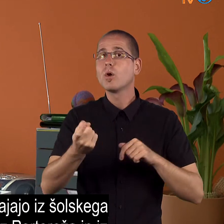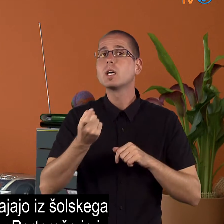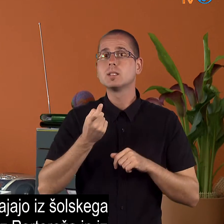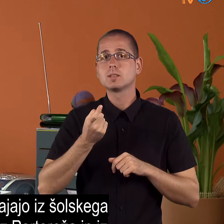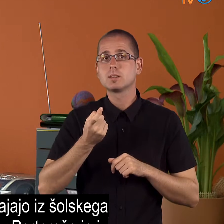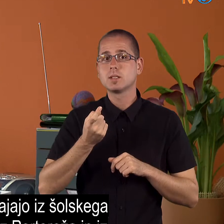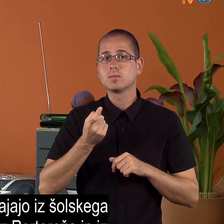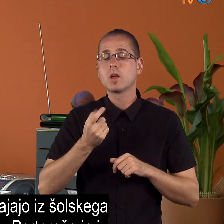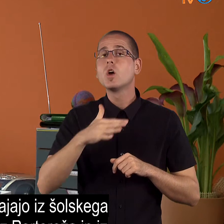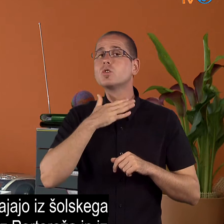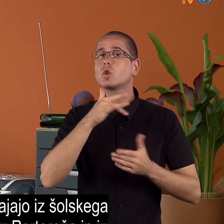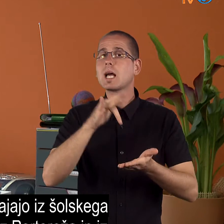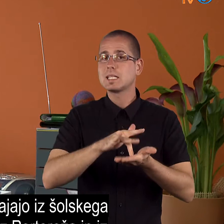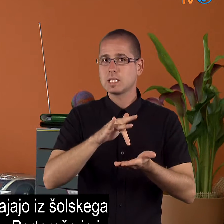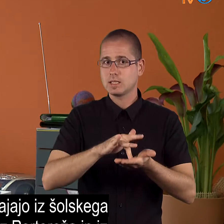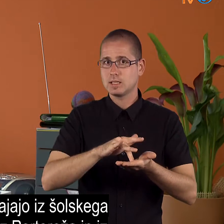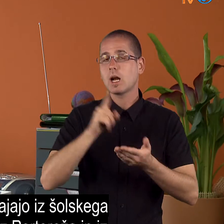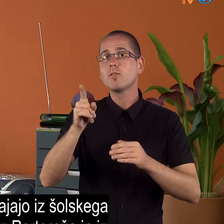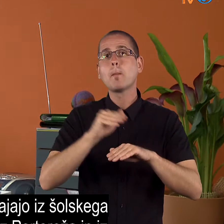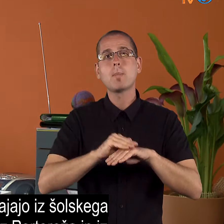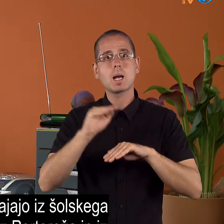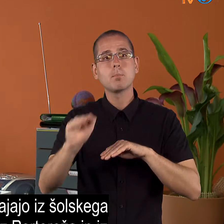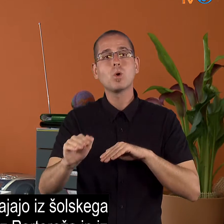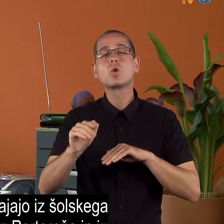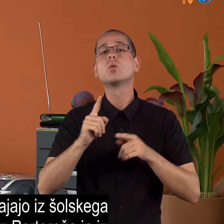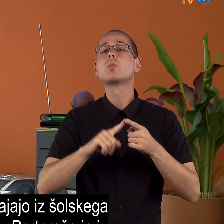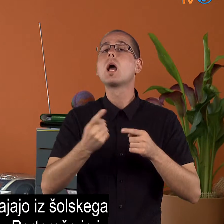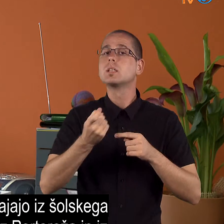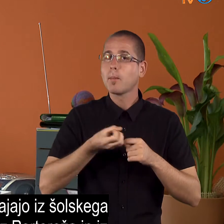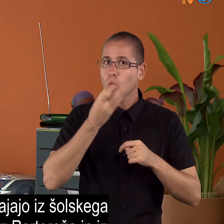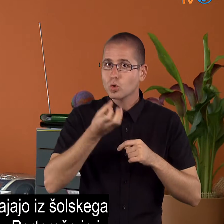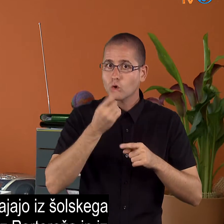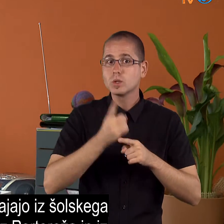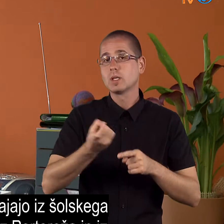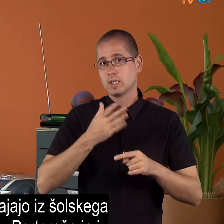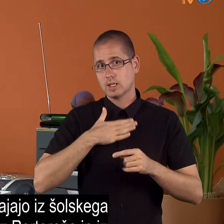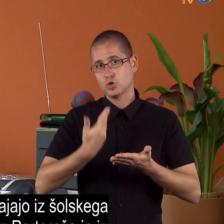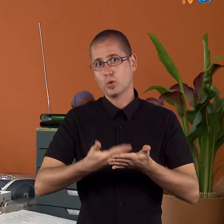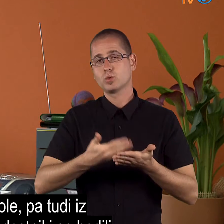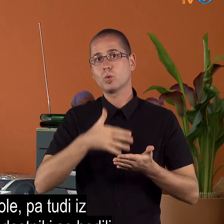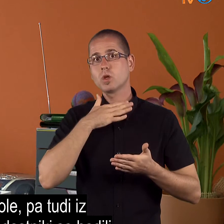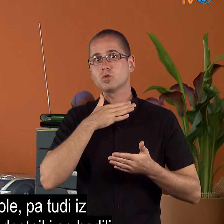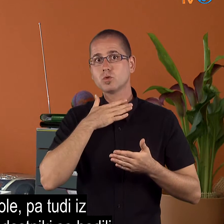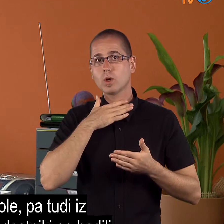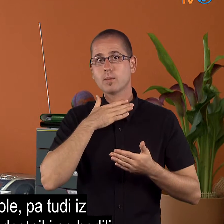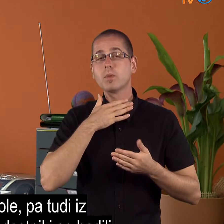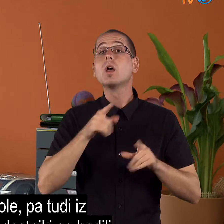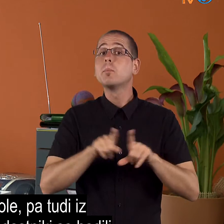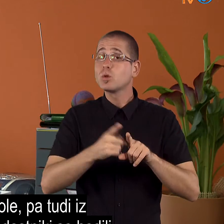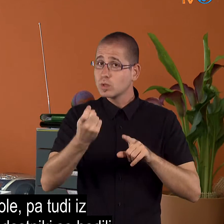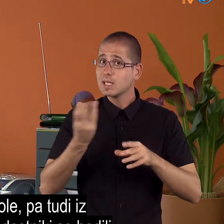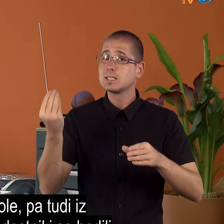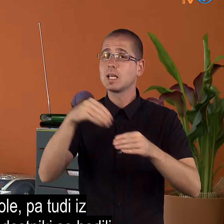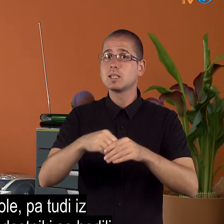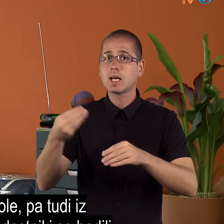Prihajajo torej iz šolskega centra v Mariboru, iz Portoroža in iz naše osnovne šole,